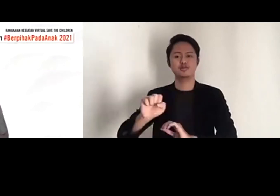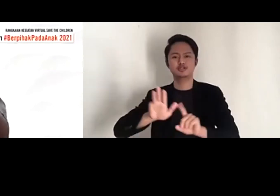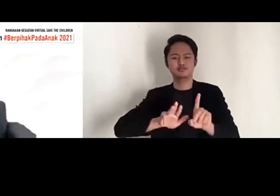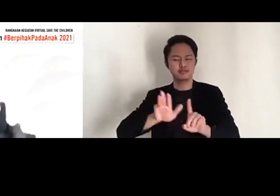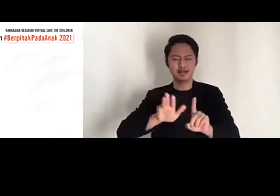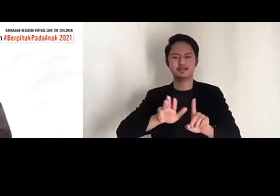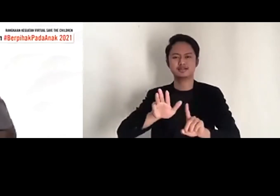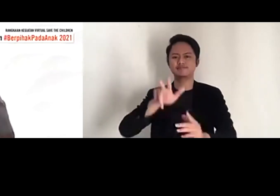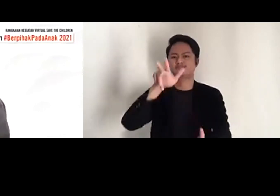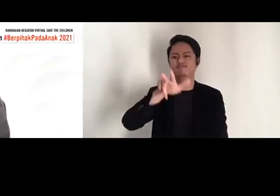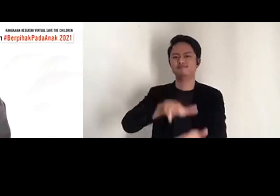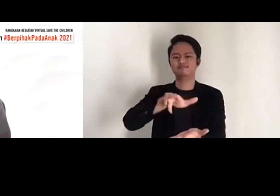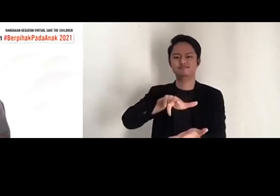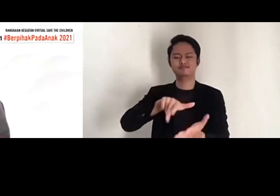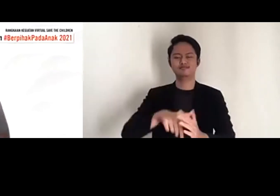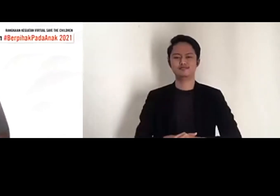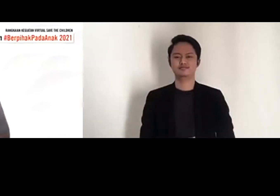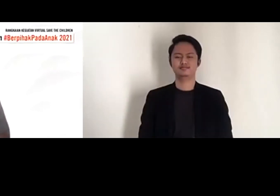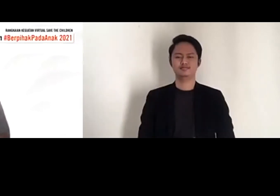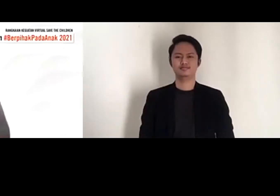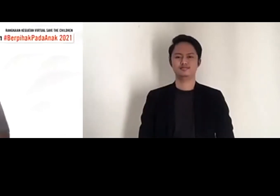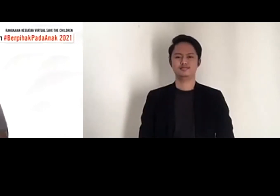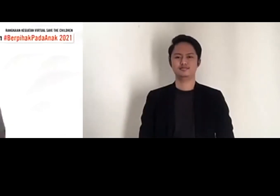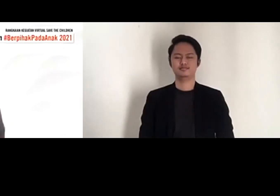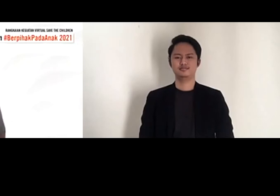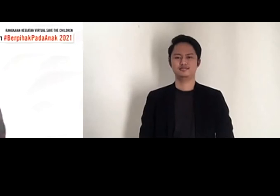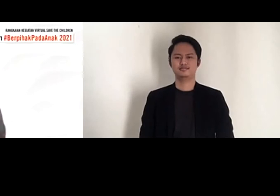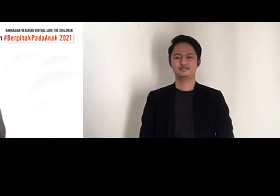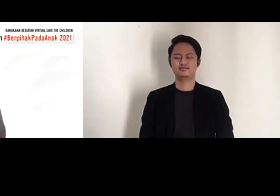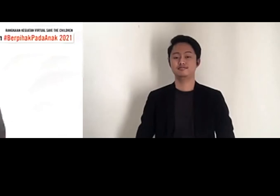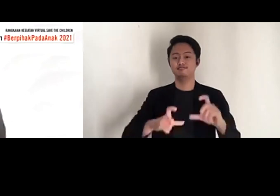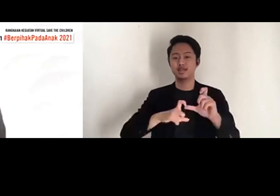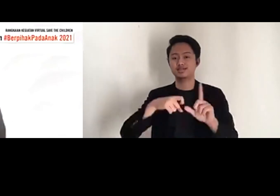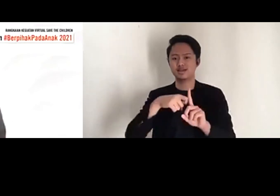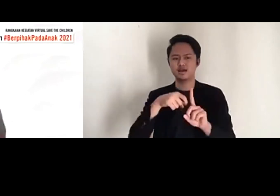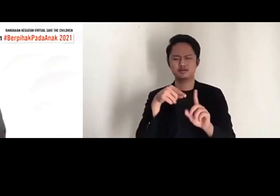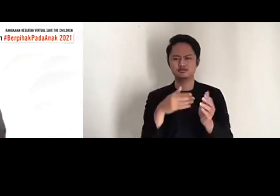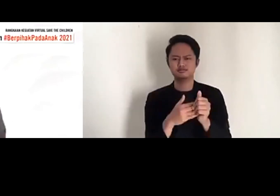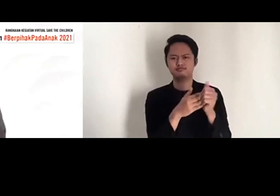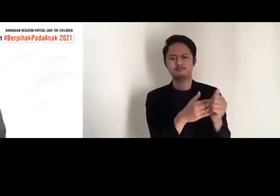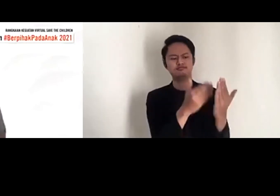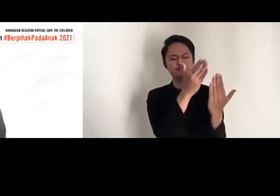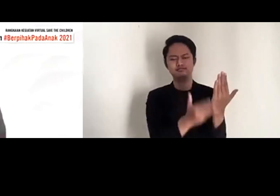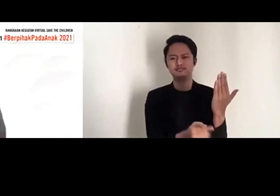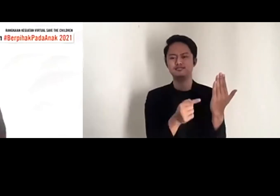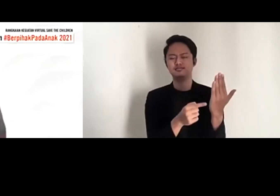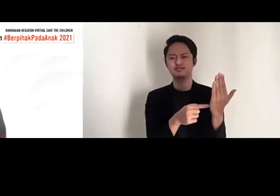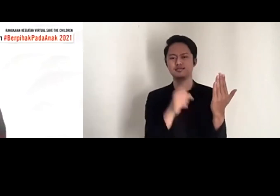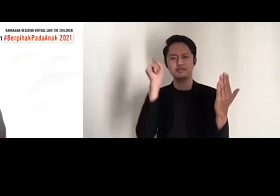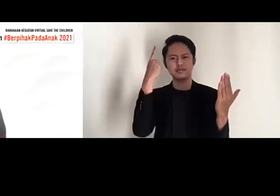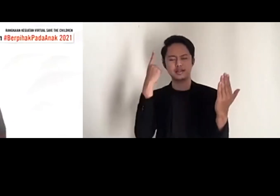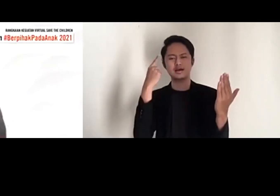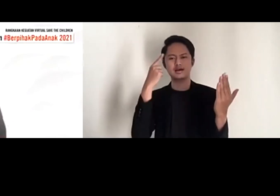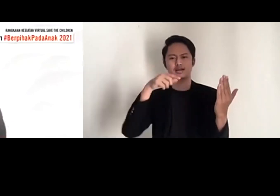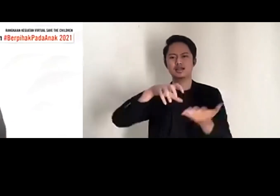188/Kep/HK/2019, dan sesuai dengan SK tersebut Dinas Pendidikan Kabupaten Kupang adalah